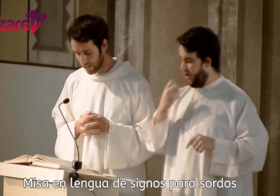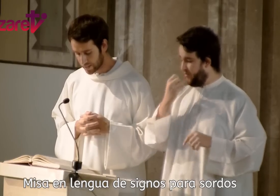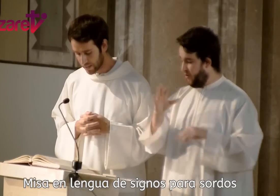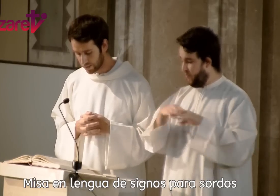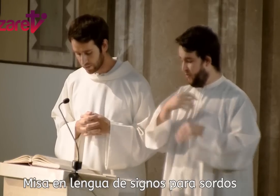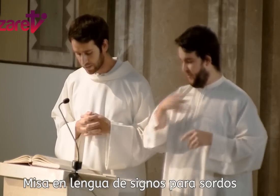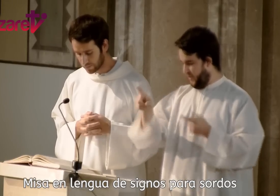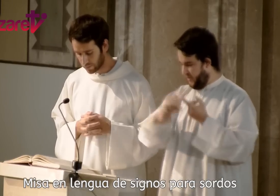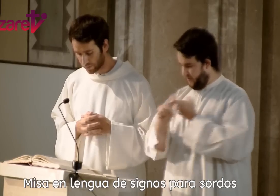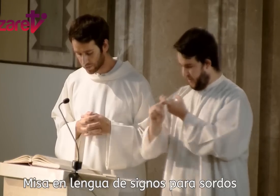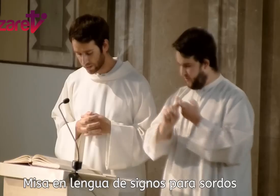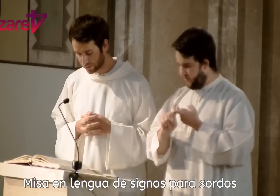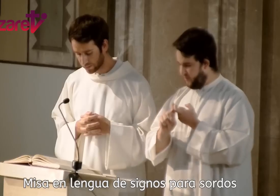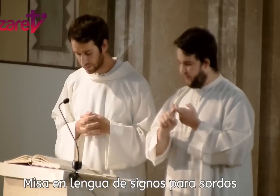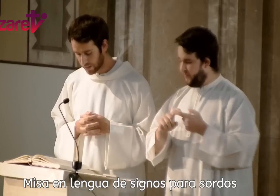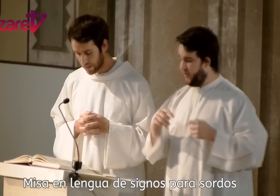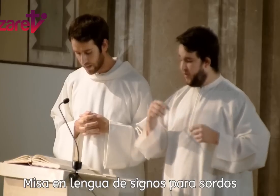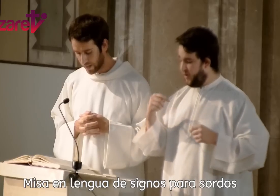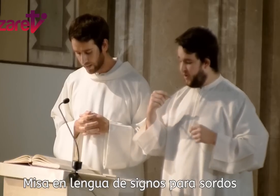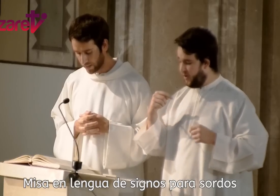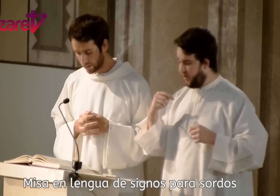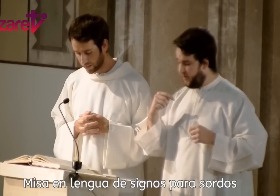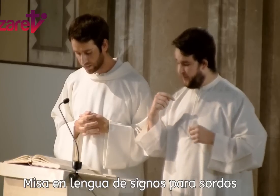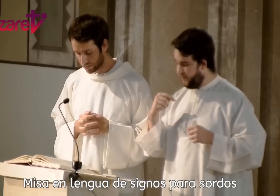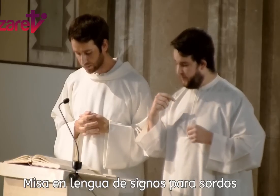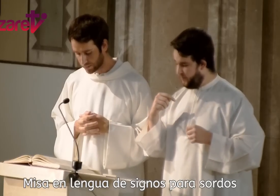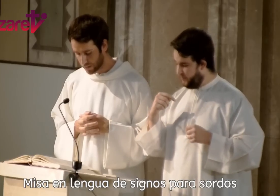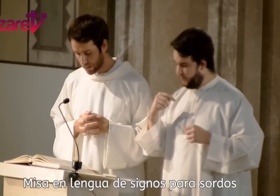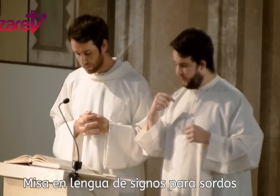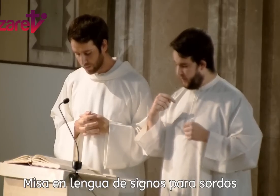desearía ser yo mismo un proscrito, alejado de Cristo, por el